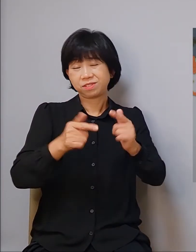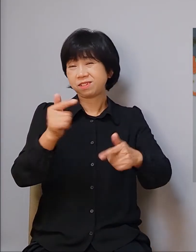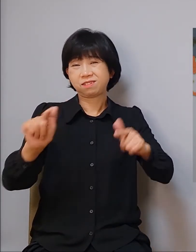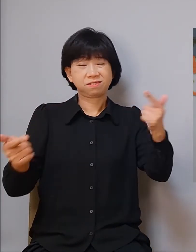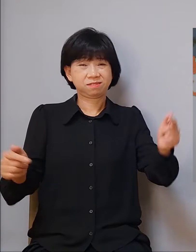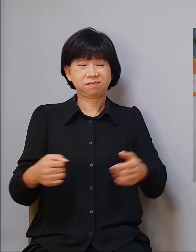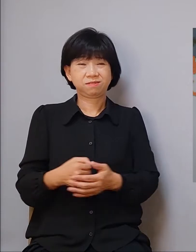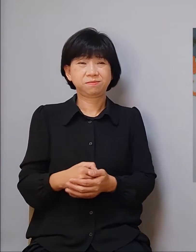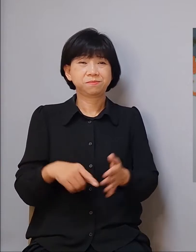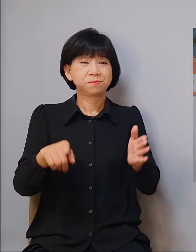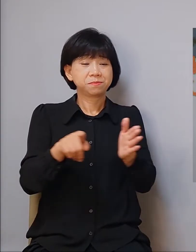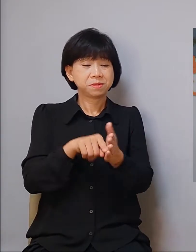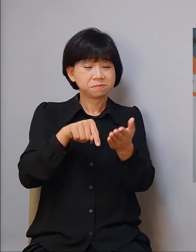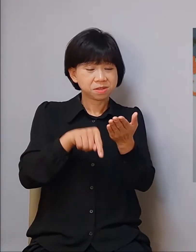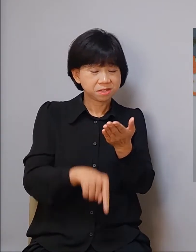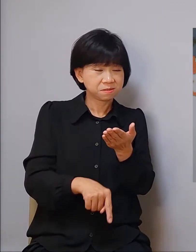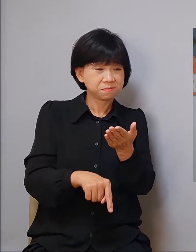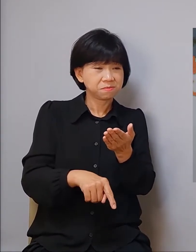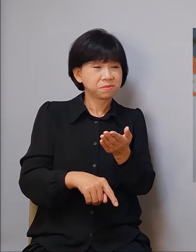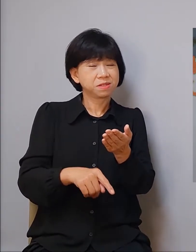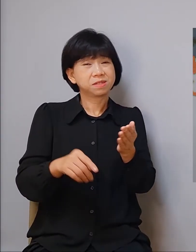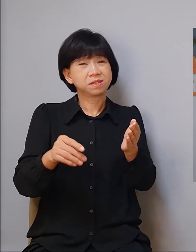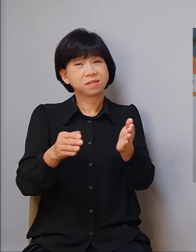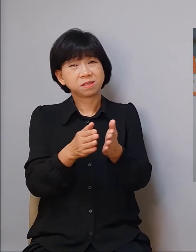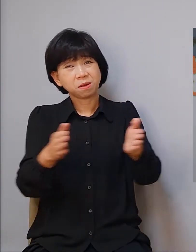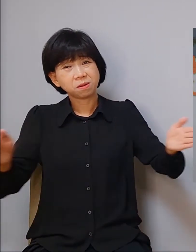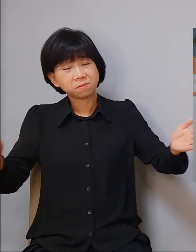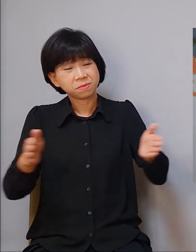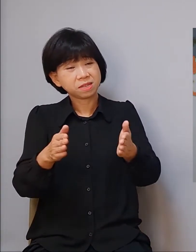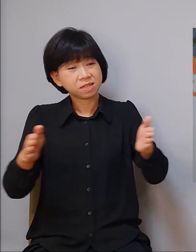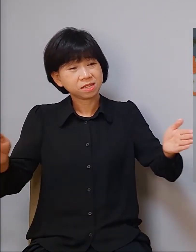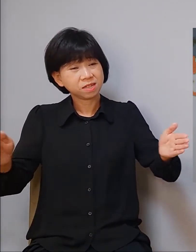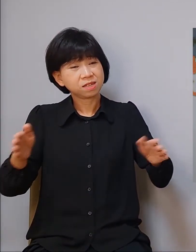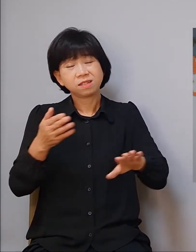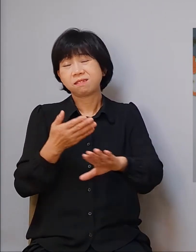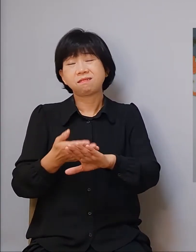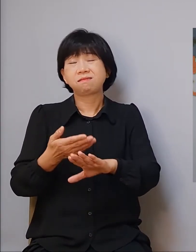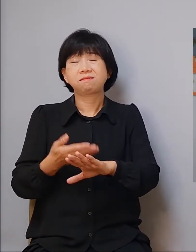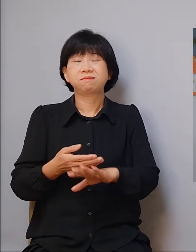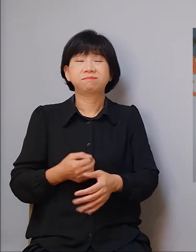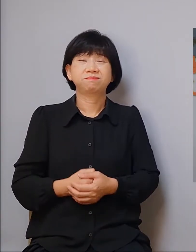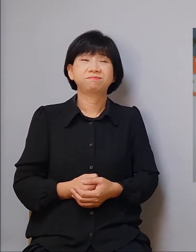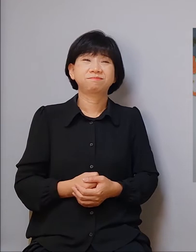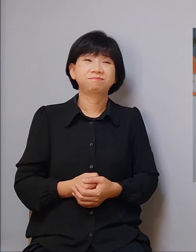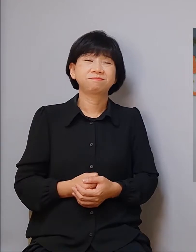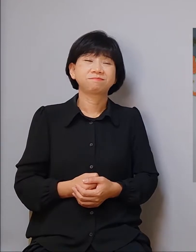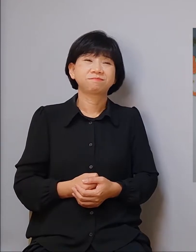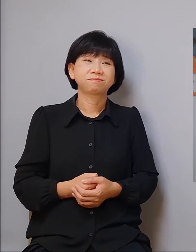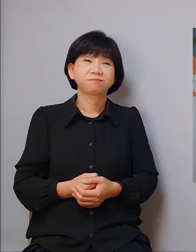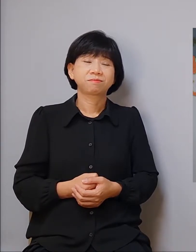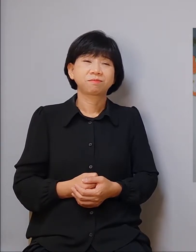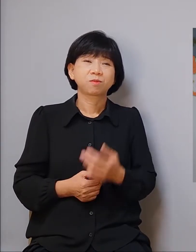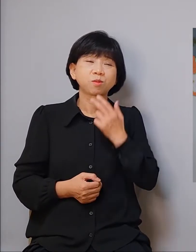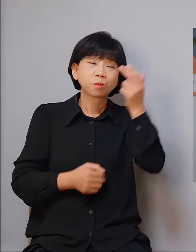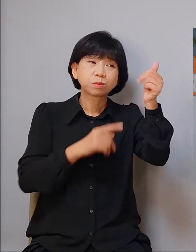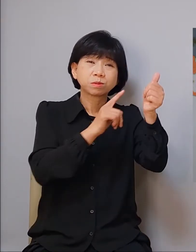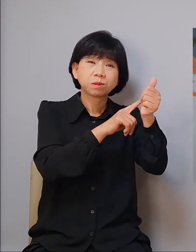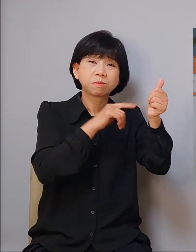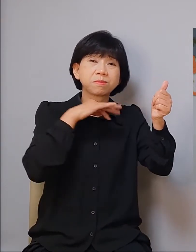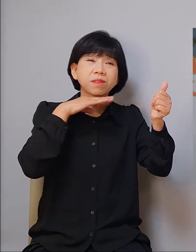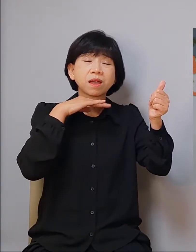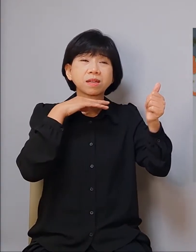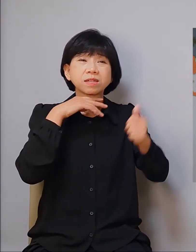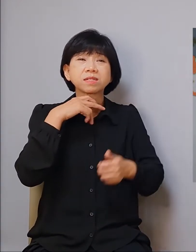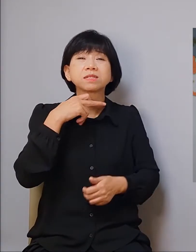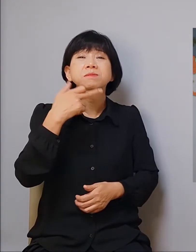믿음의 깊이와 넓이 차이가 영향이 되기도 합니다. 어린 요셉은 17세에